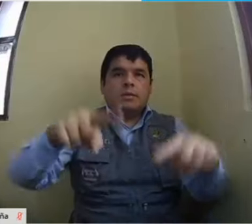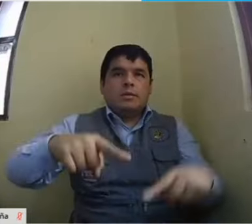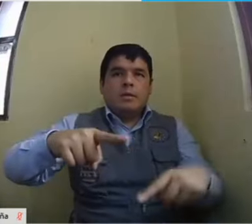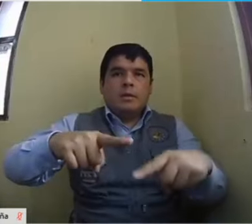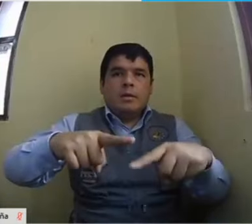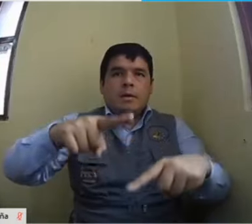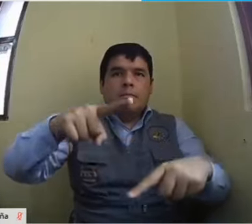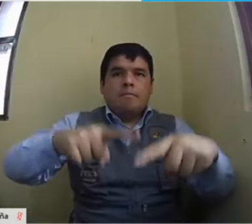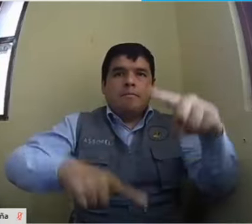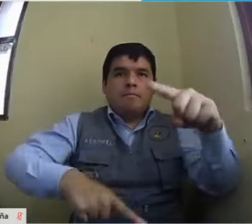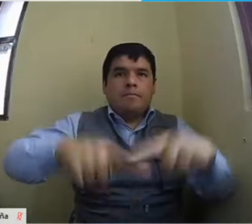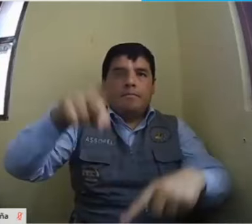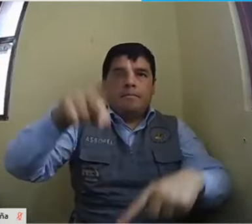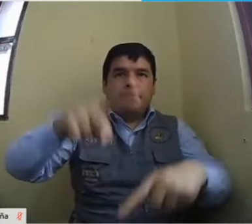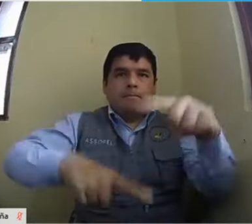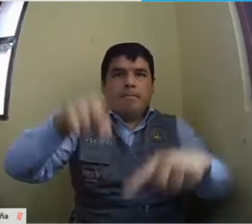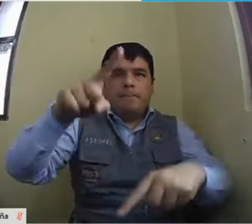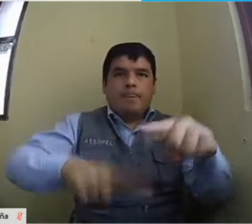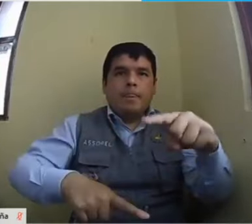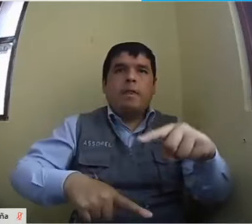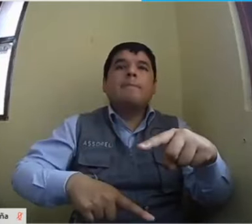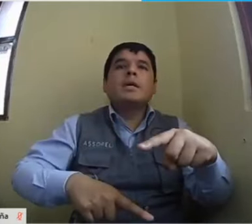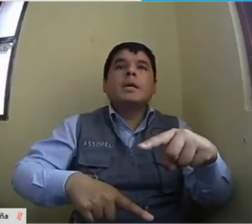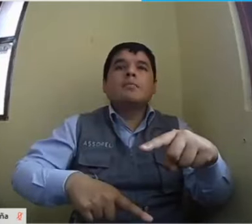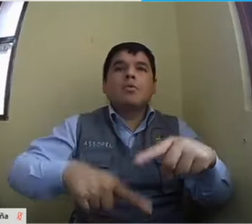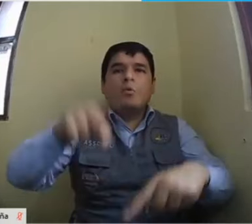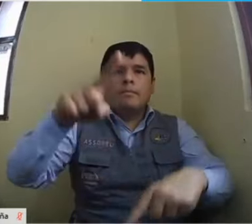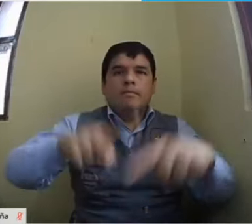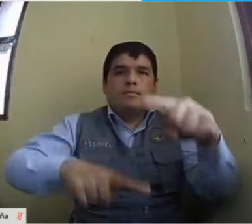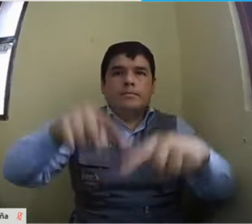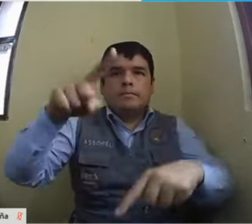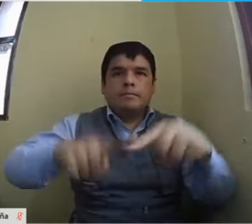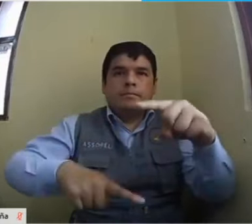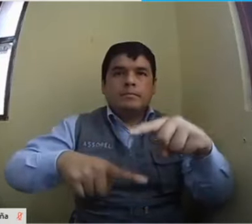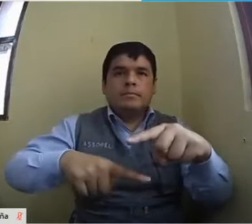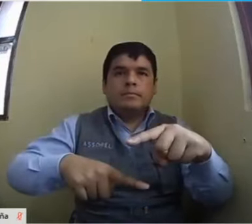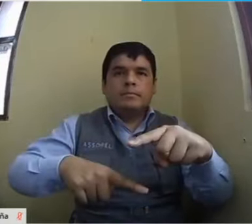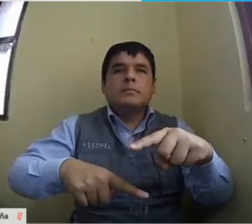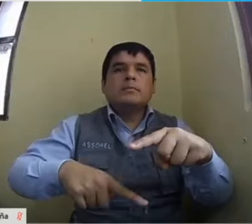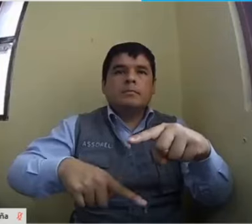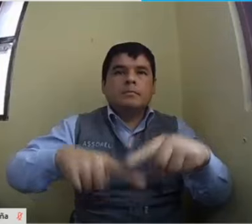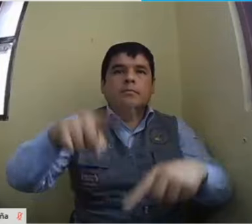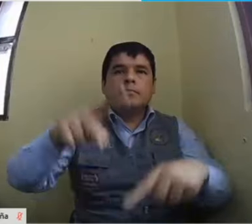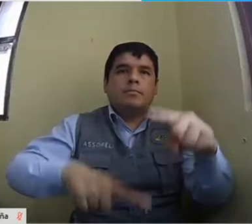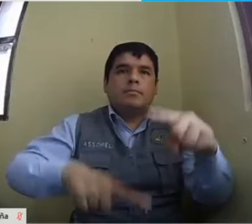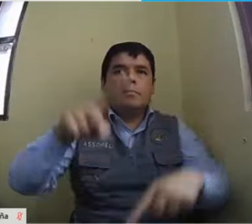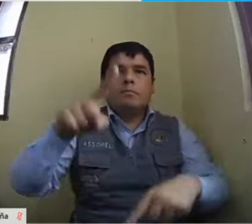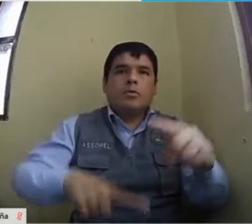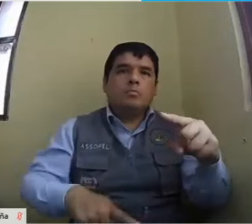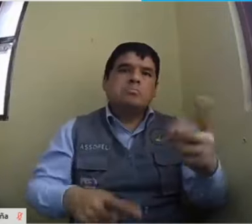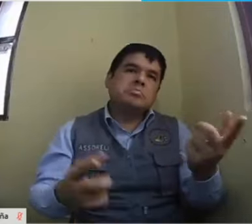Exacto, muy bien, Margarita. Los índices para adelante, primo. Tienen que ser indicando adelante.